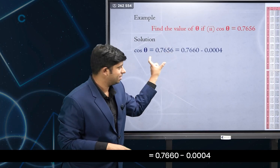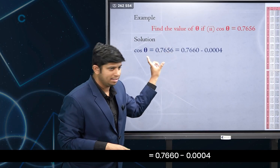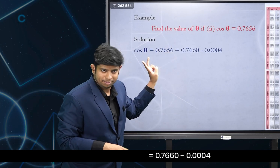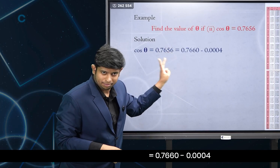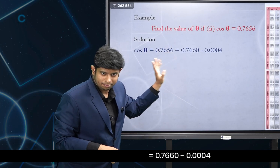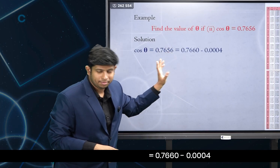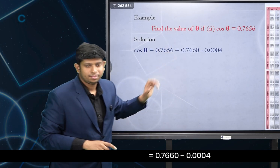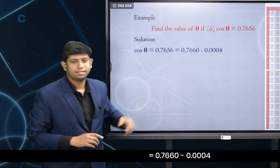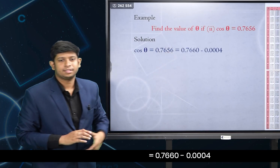0.7660 minus